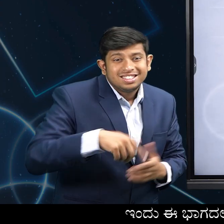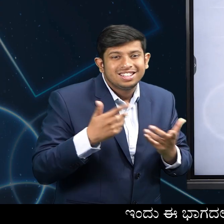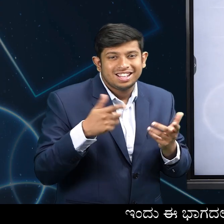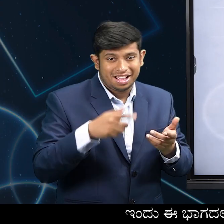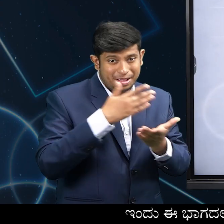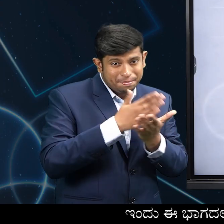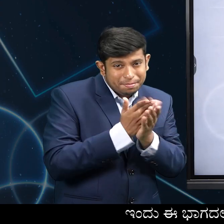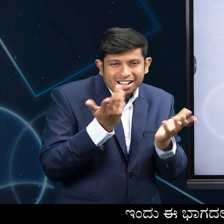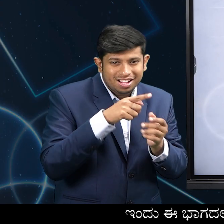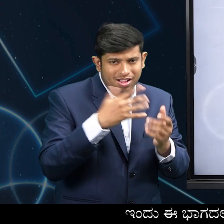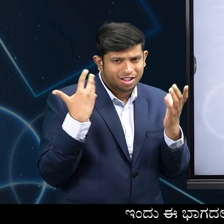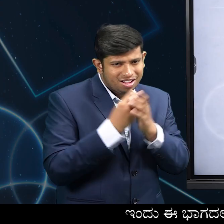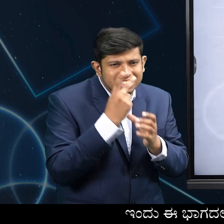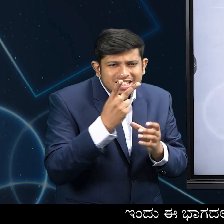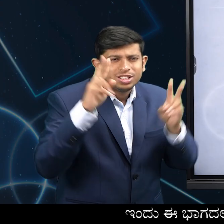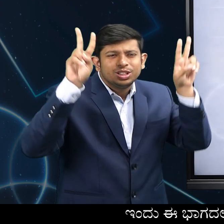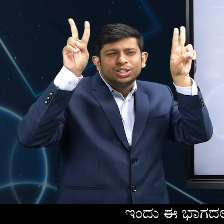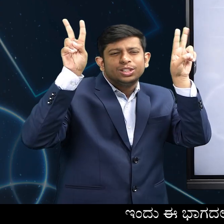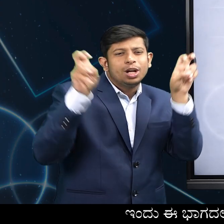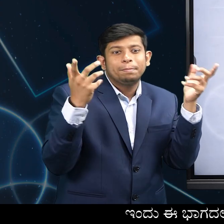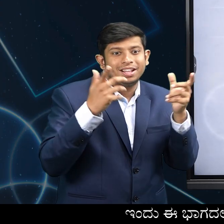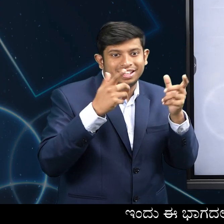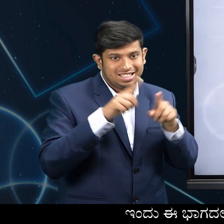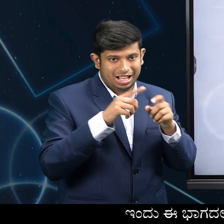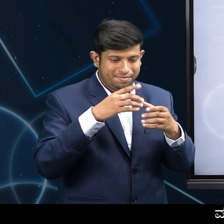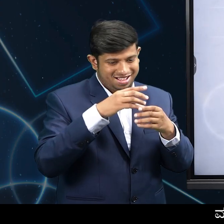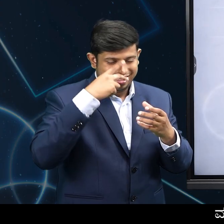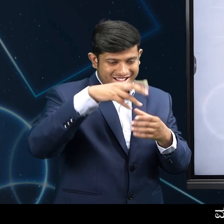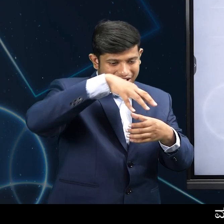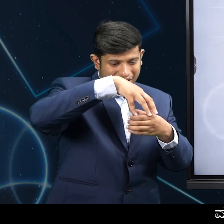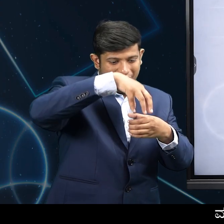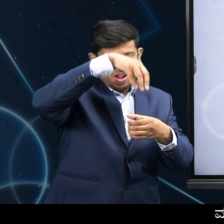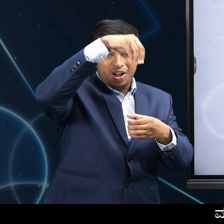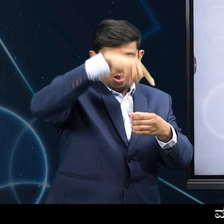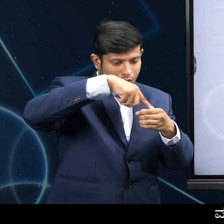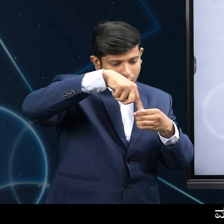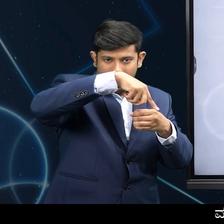ಇಂದು ಈ ಭಾಗದಲ್ಲಿ ನಾವು ಬಲವೃತ್ತಾಕಾರದ ಕೋನ್ನ ಮೇಲ್ಮೈ ಪ್ರದೇಶ ಮತ್ತು ಪರಿಮಾಣವನ್ನ ನೋಡಲಿದ್ದೇವೆ.